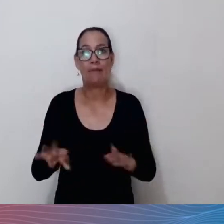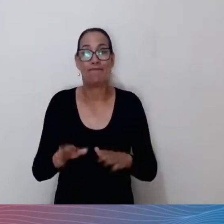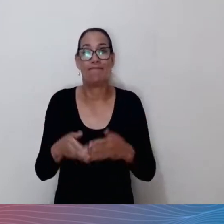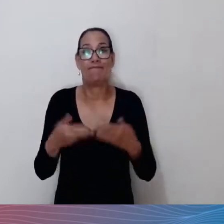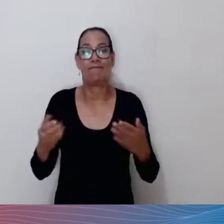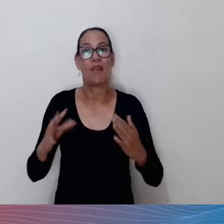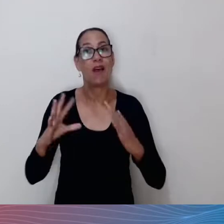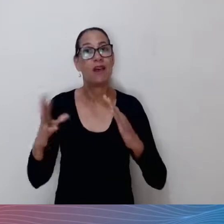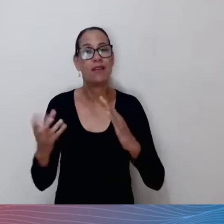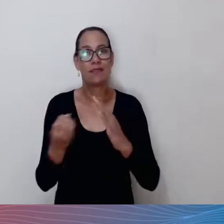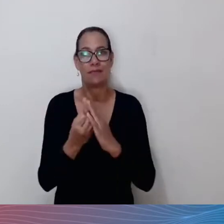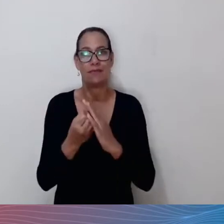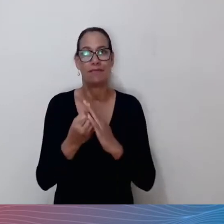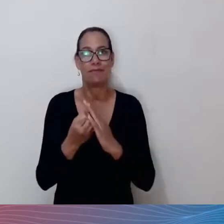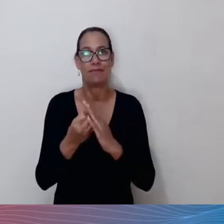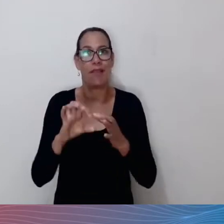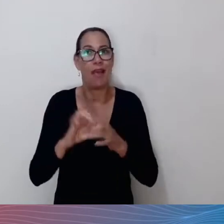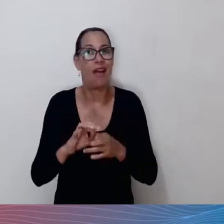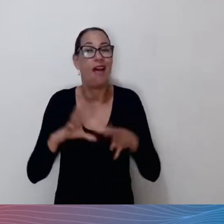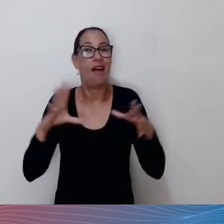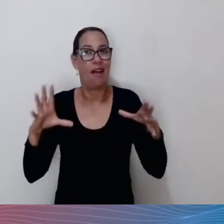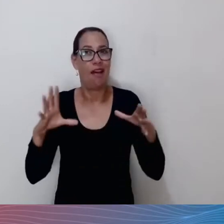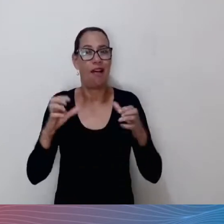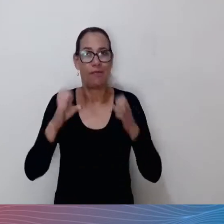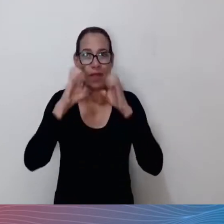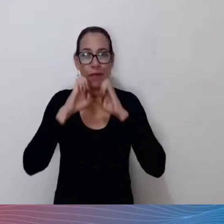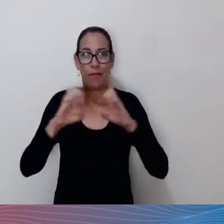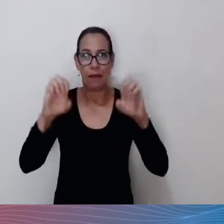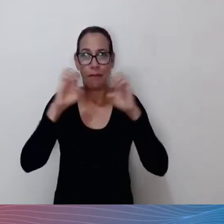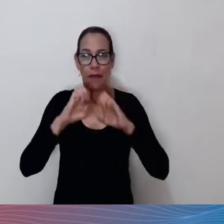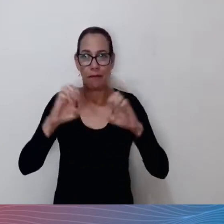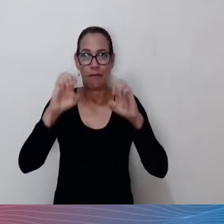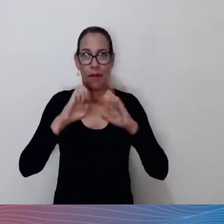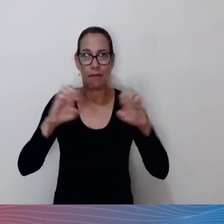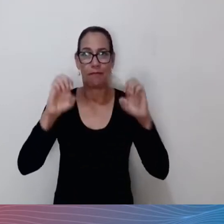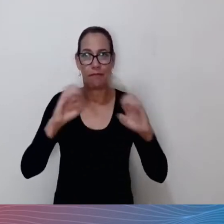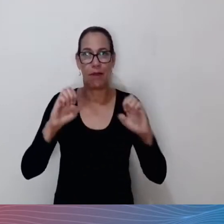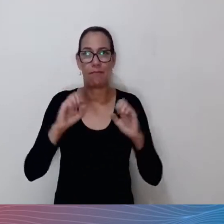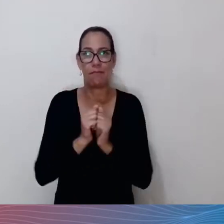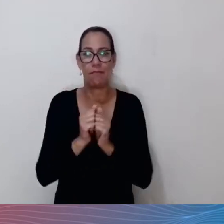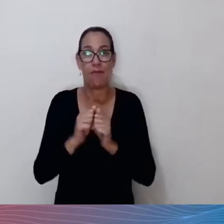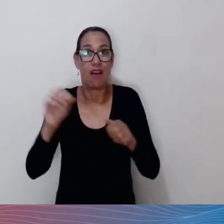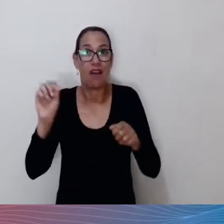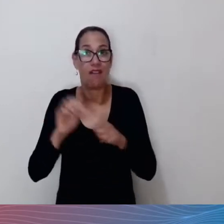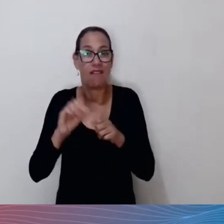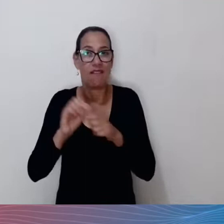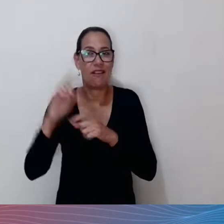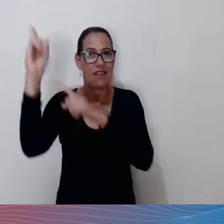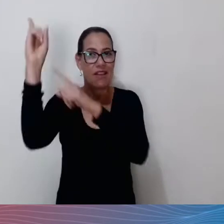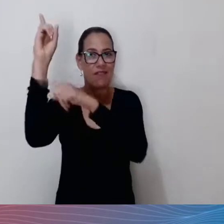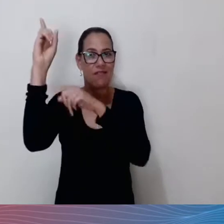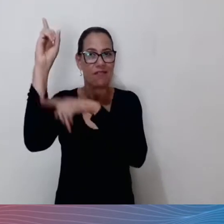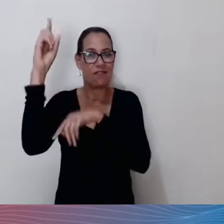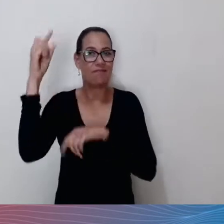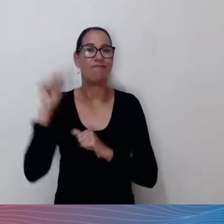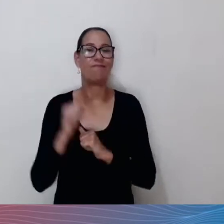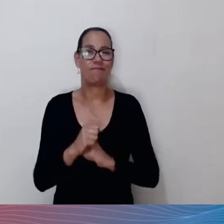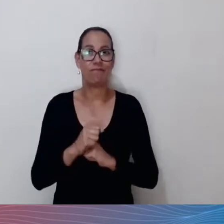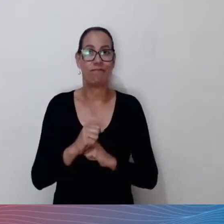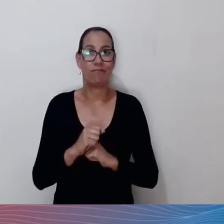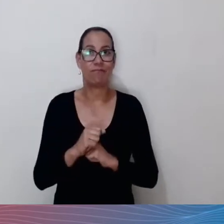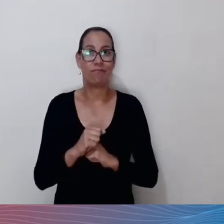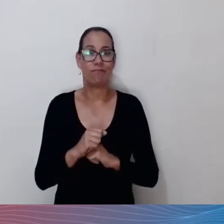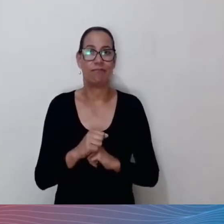seu propósito. Não importa, na verdade, quem, se você